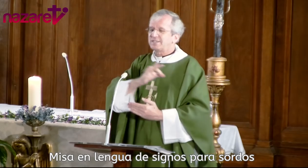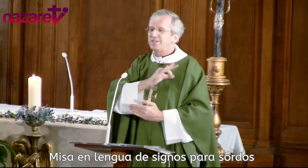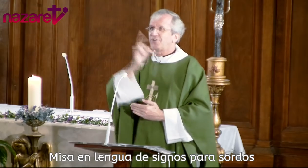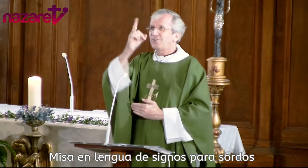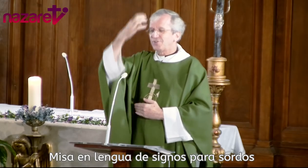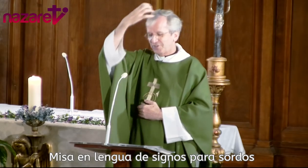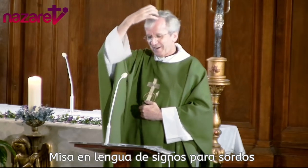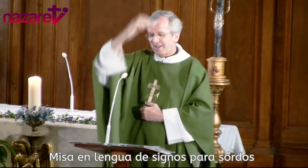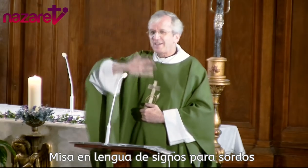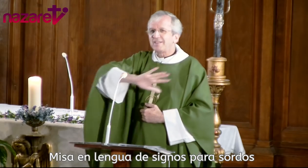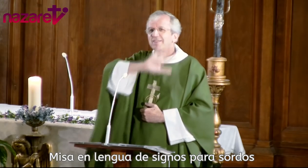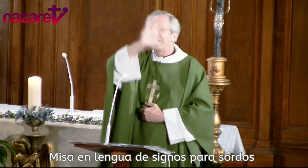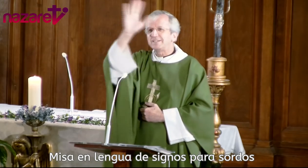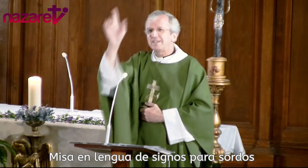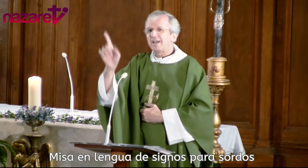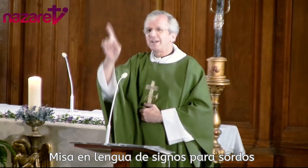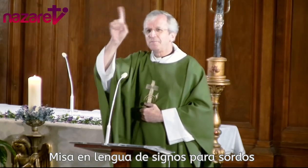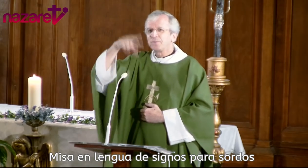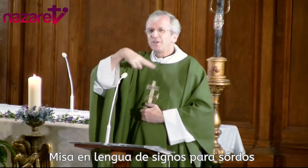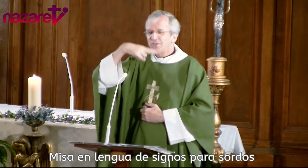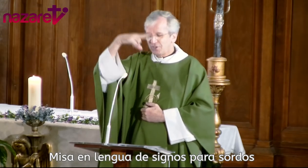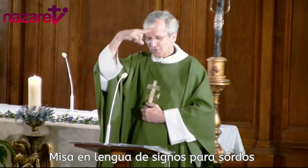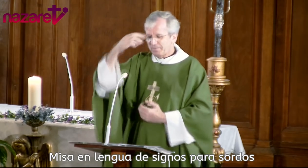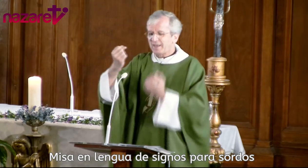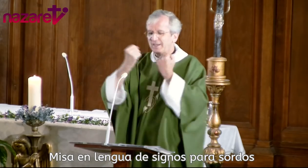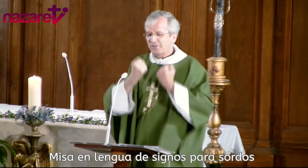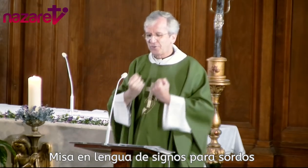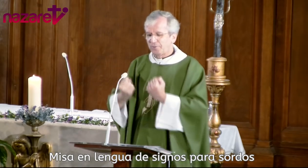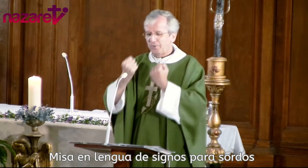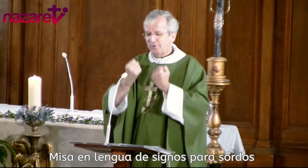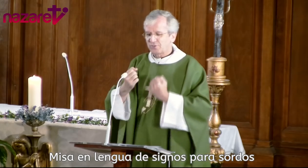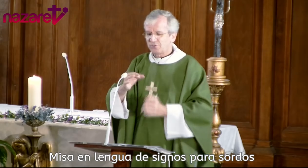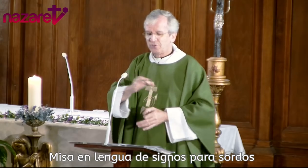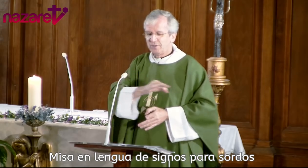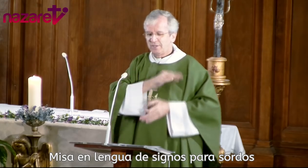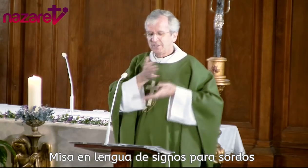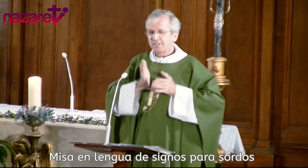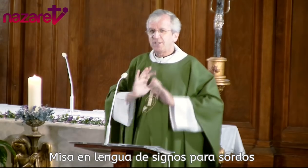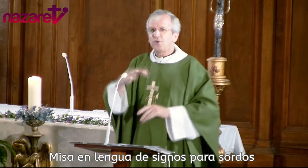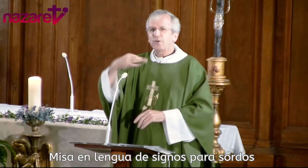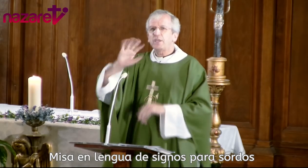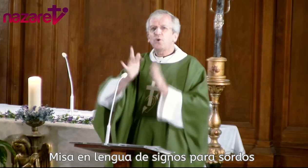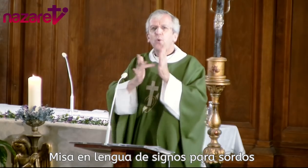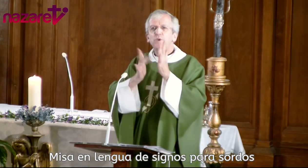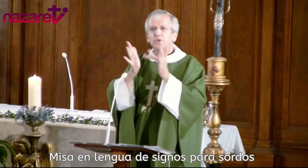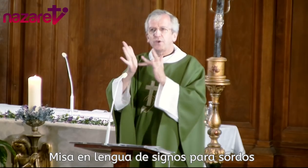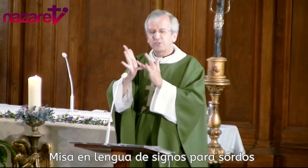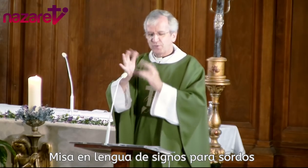Señor Dios Rey Celestial, Dios Padre Todopoderoso, Señor Hijo Único